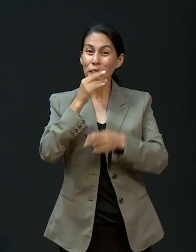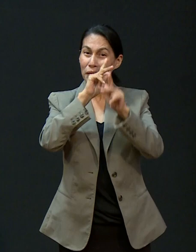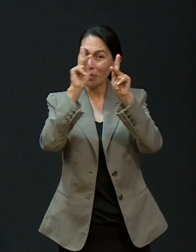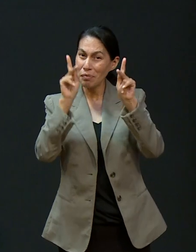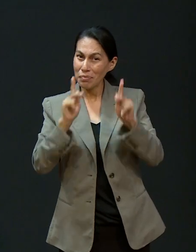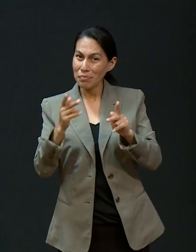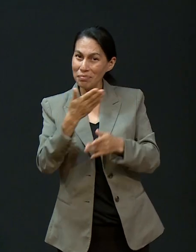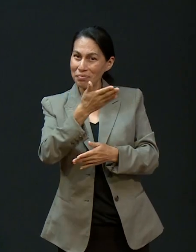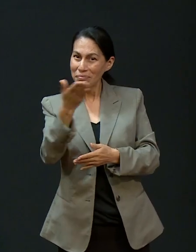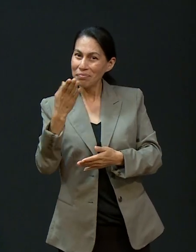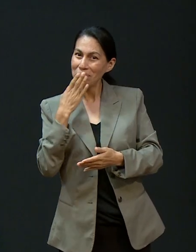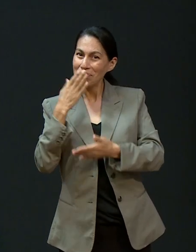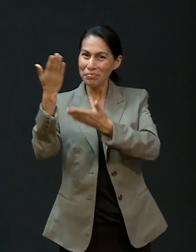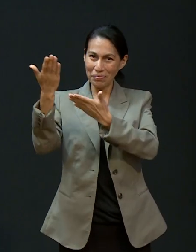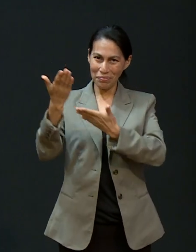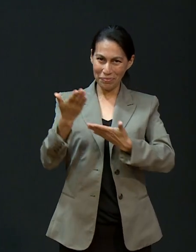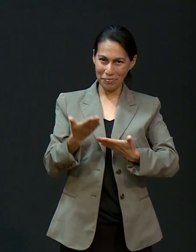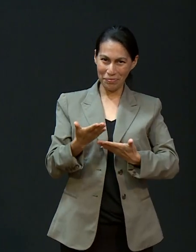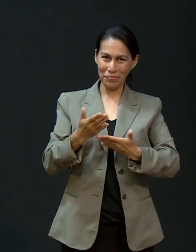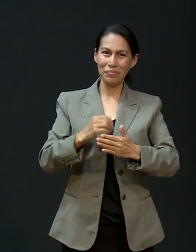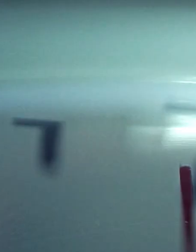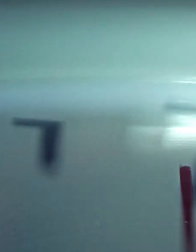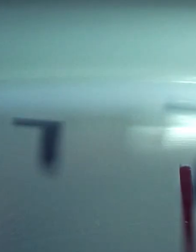a Un Momento de Paz.